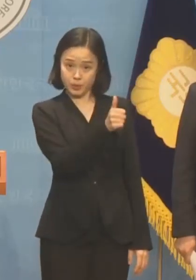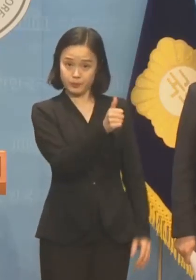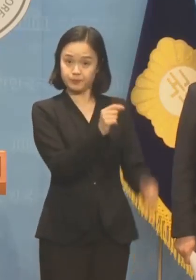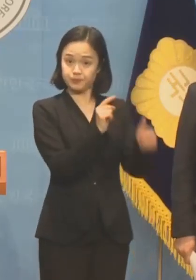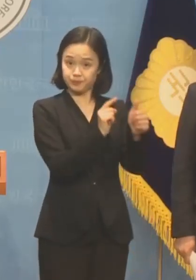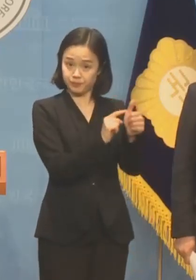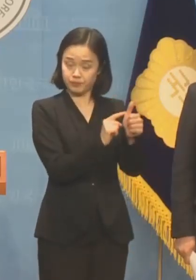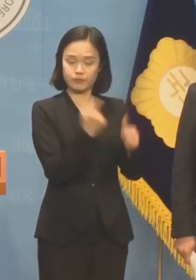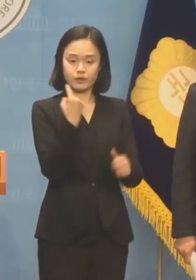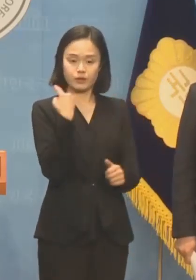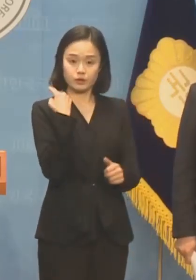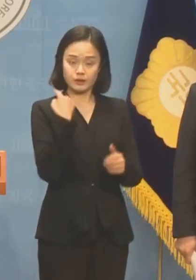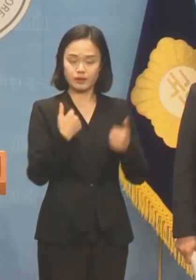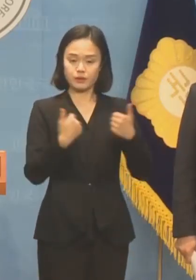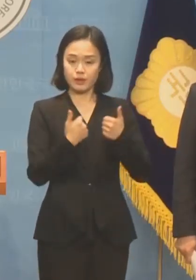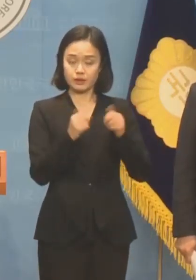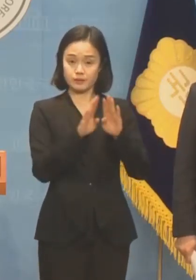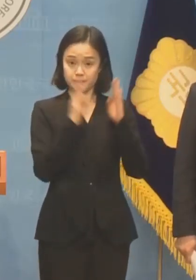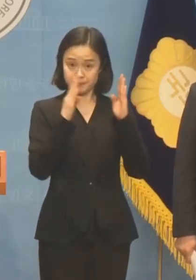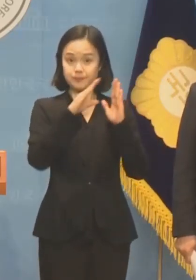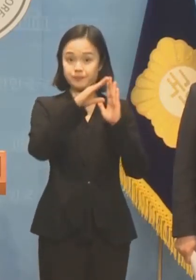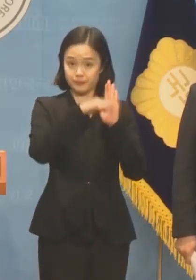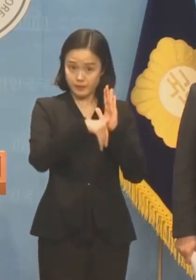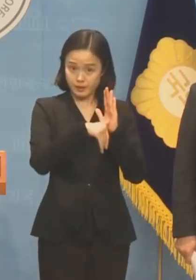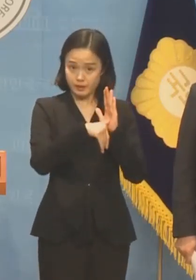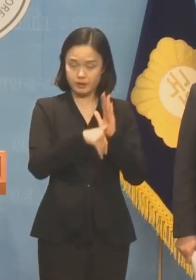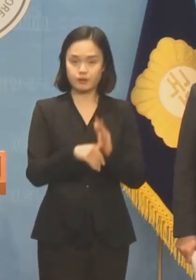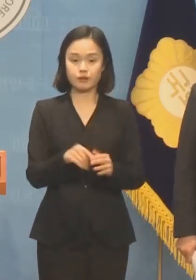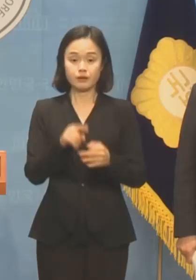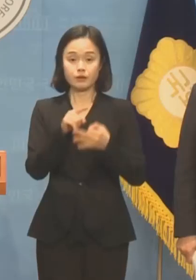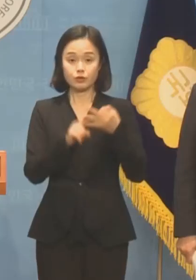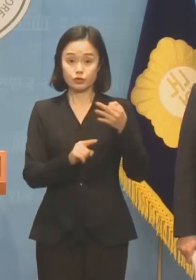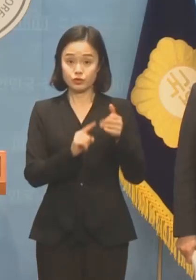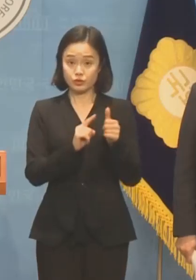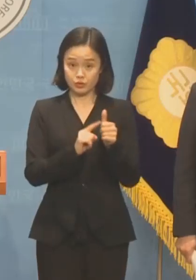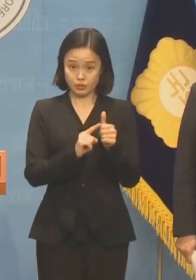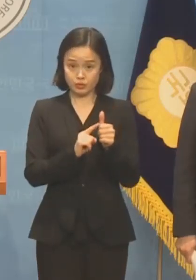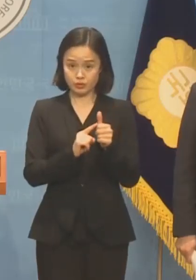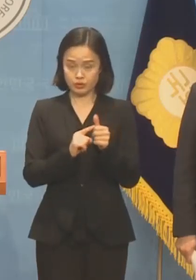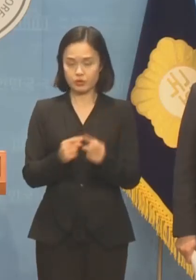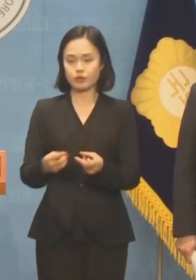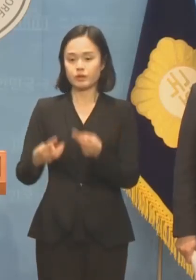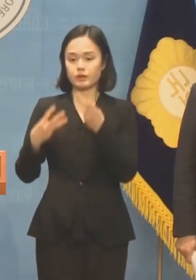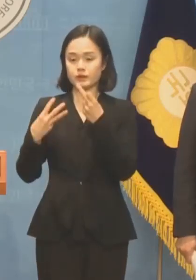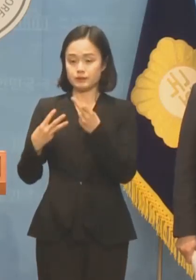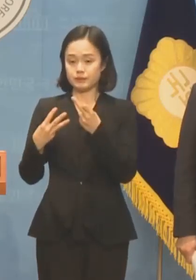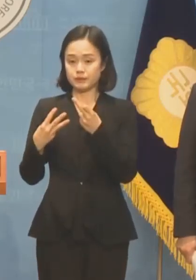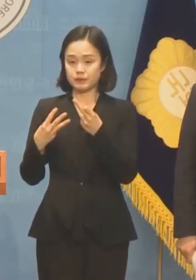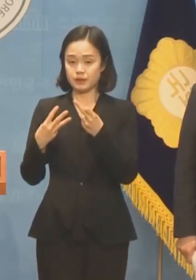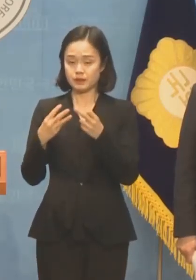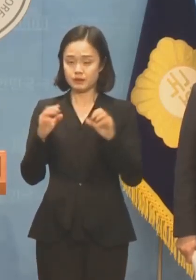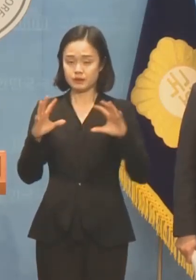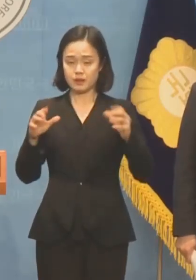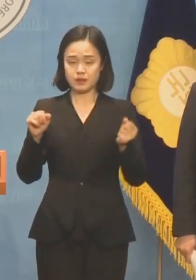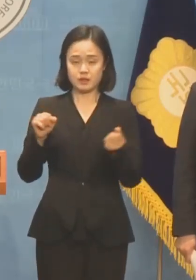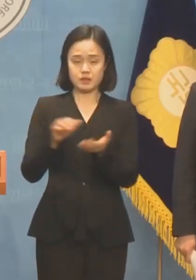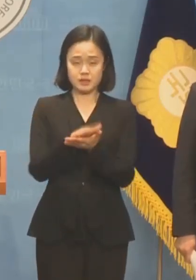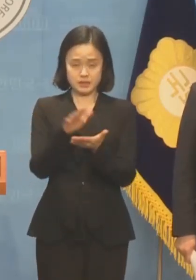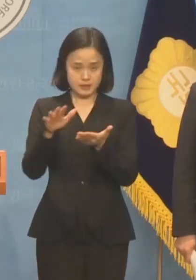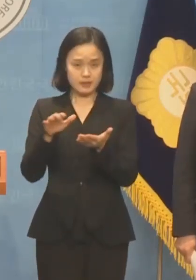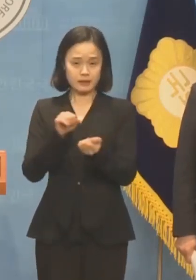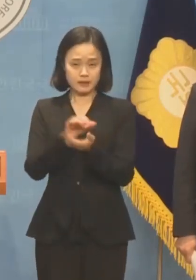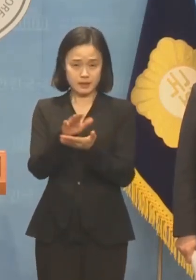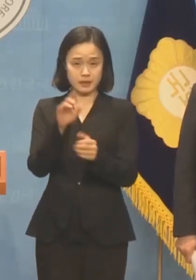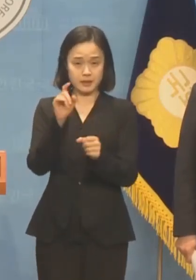정책조정위원회에서 윤석열이 12.3 내란 사태 명분을 만들기 위해 북한의 군사